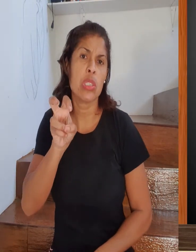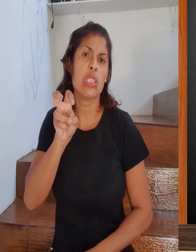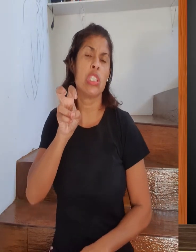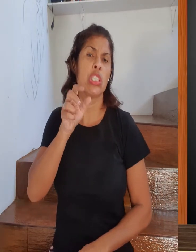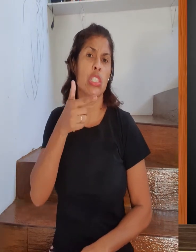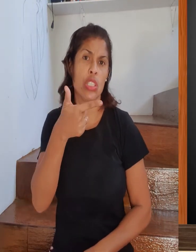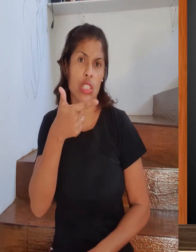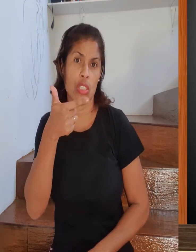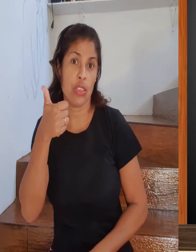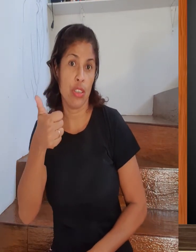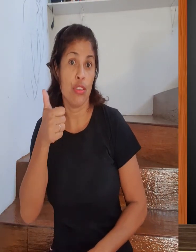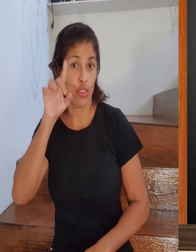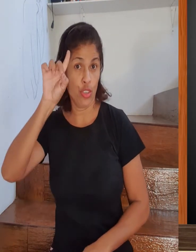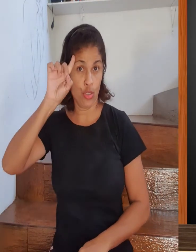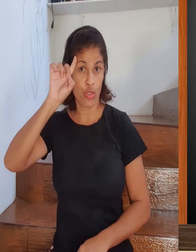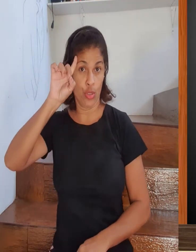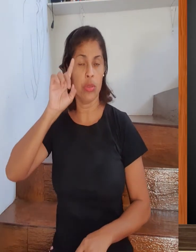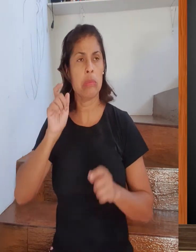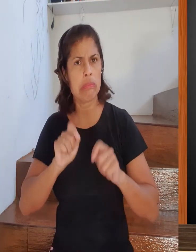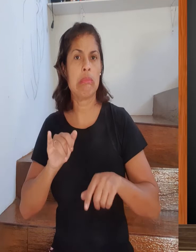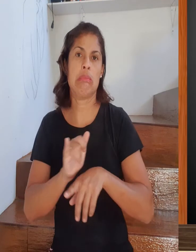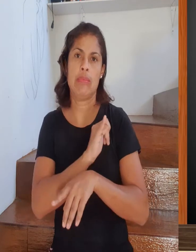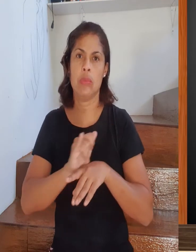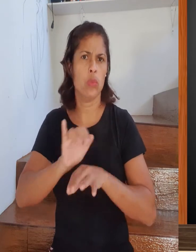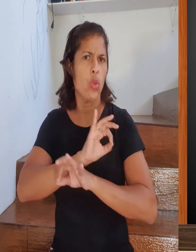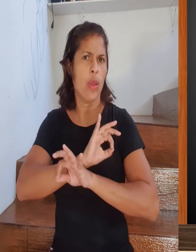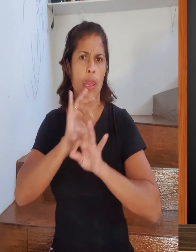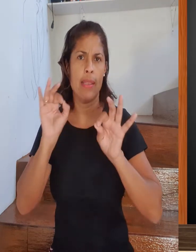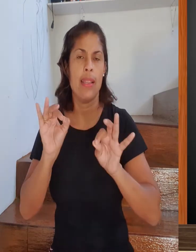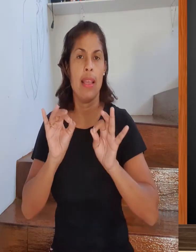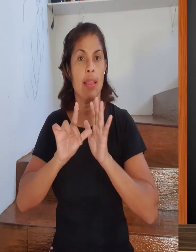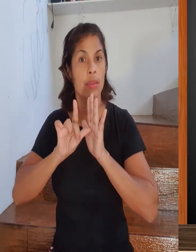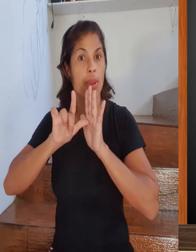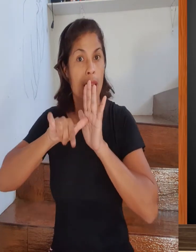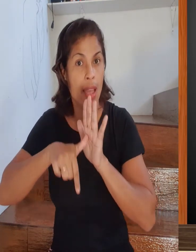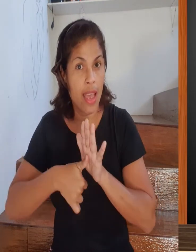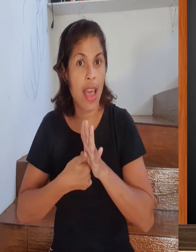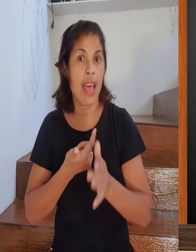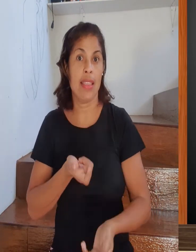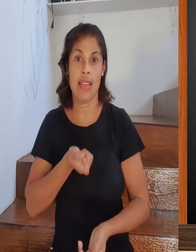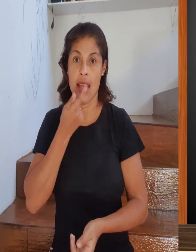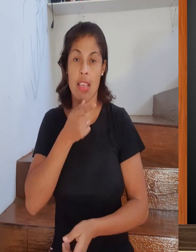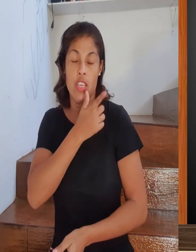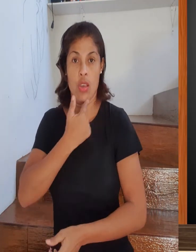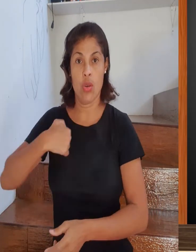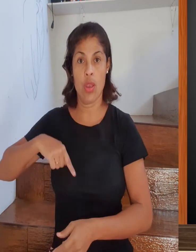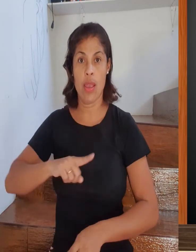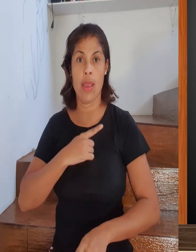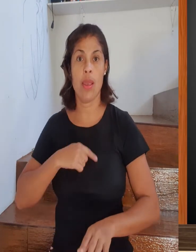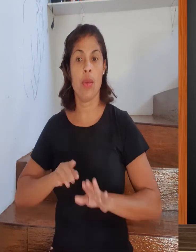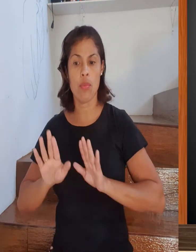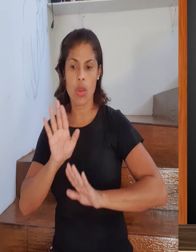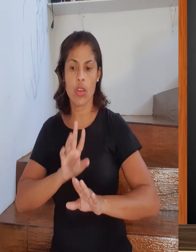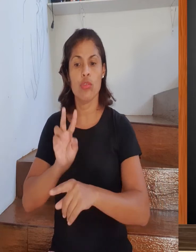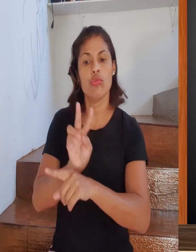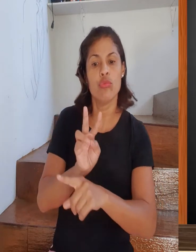a 21 dias. Essa é uma boa estratégia farmacotécnica para retardar a ação do medicamento e proteger